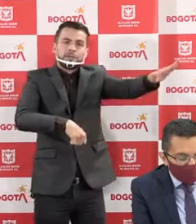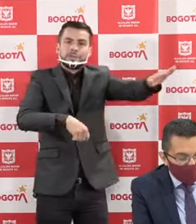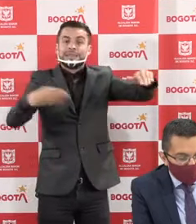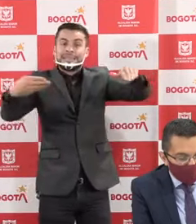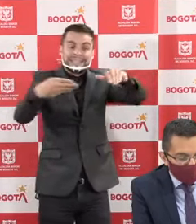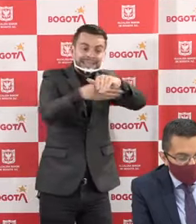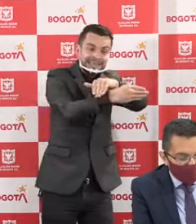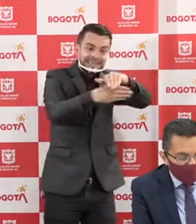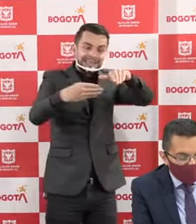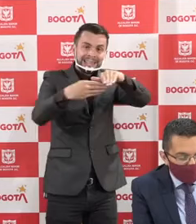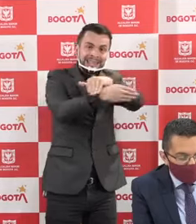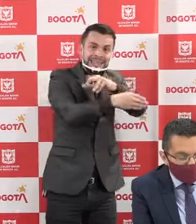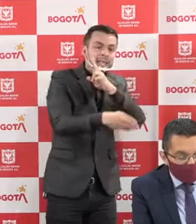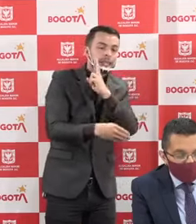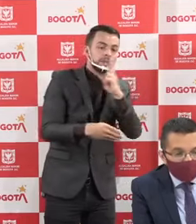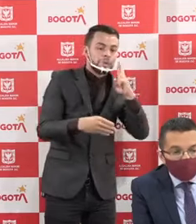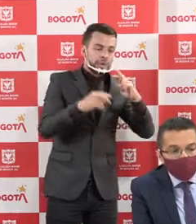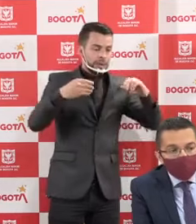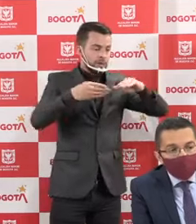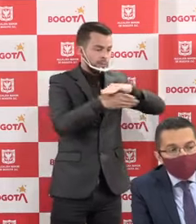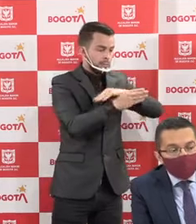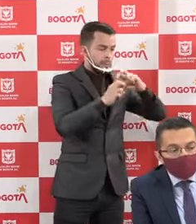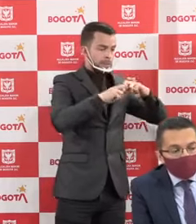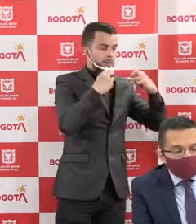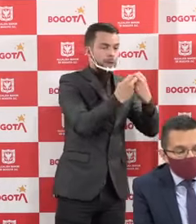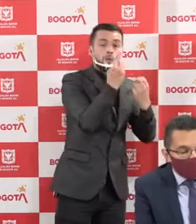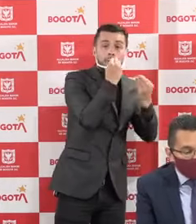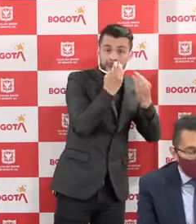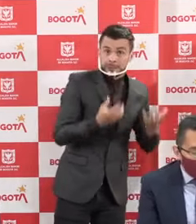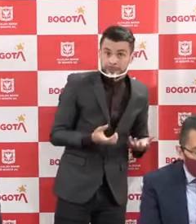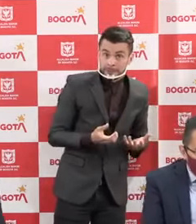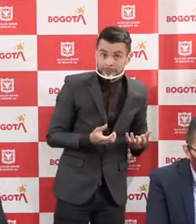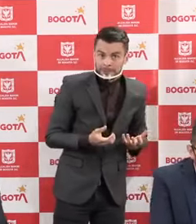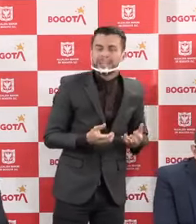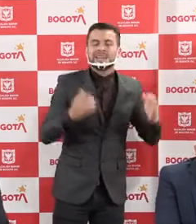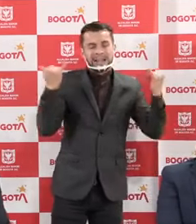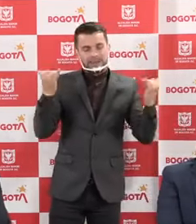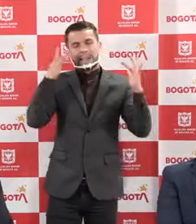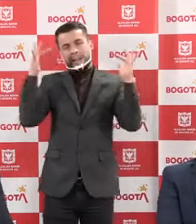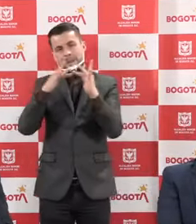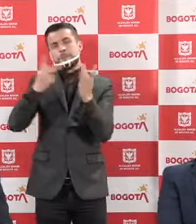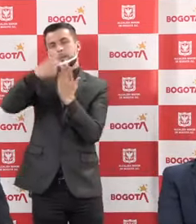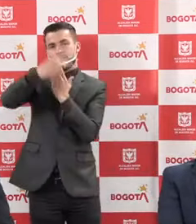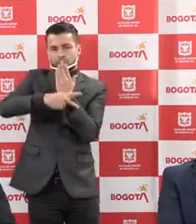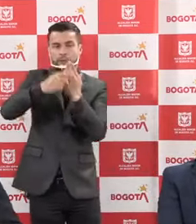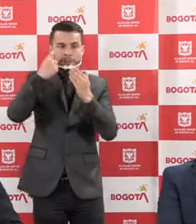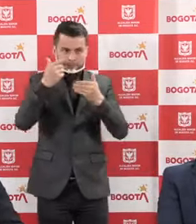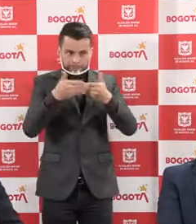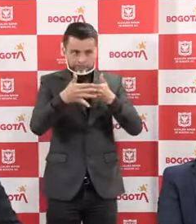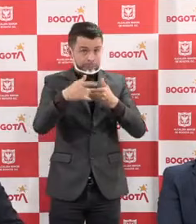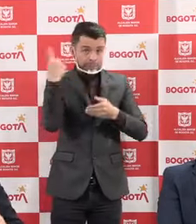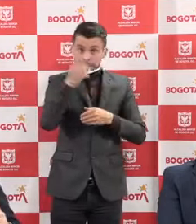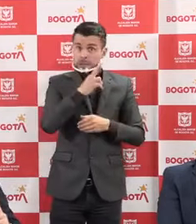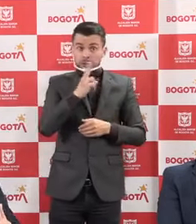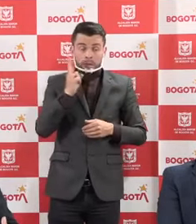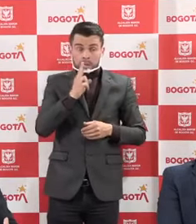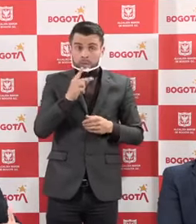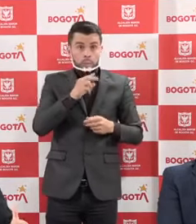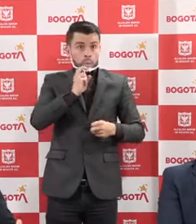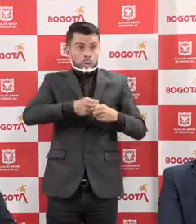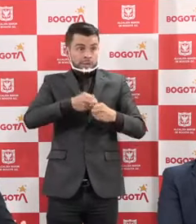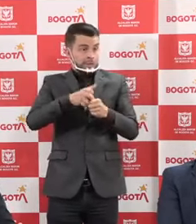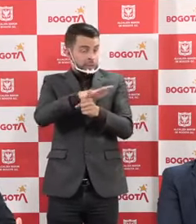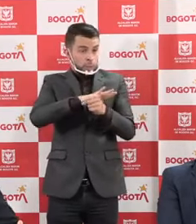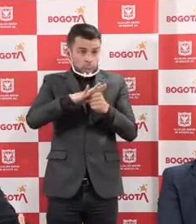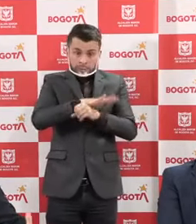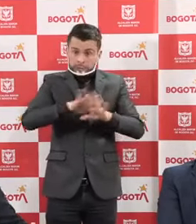suma el piloto de bogotá a cielo abierto que lo que busca es que los restaurantes que han tenido una afectación muy grande puedan complementar y